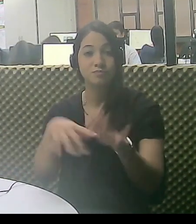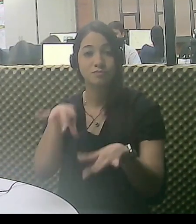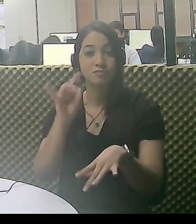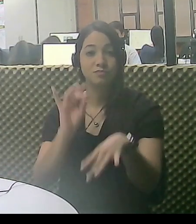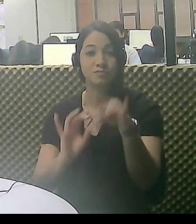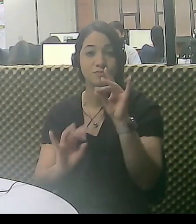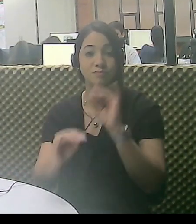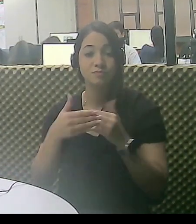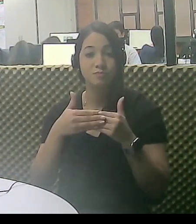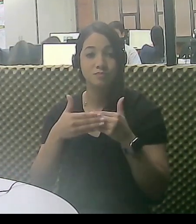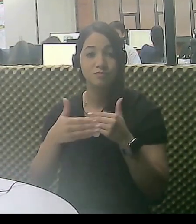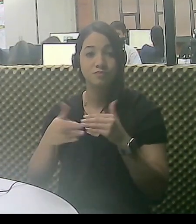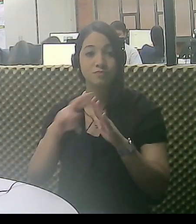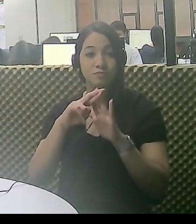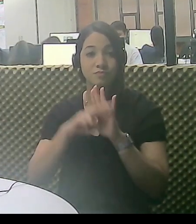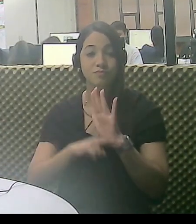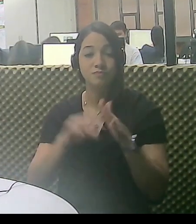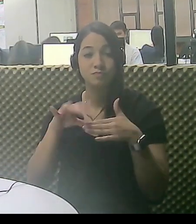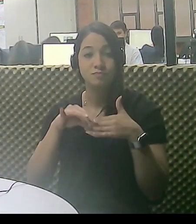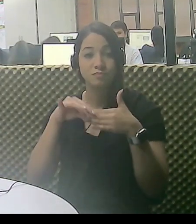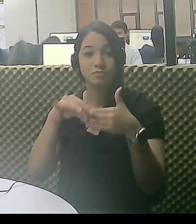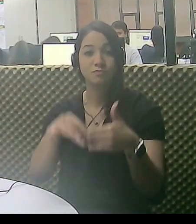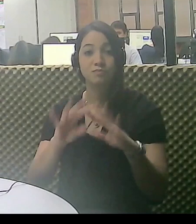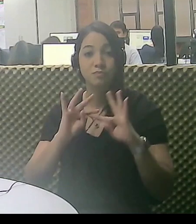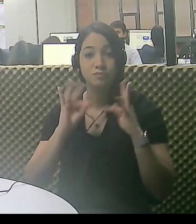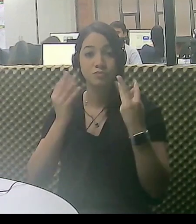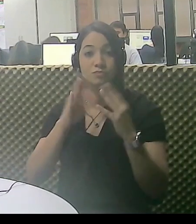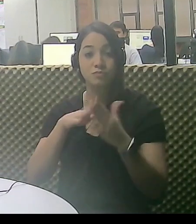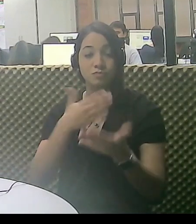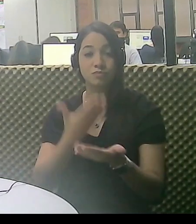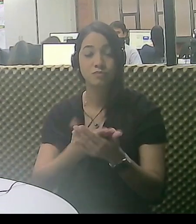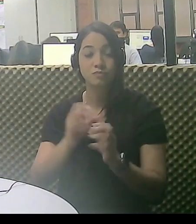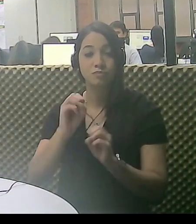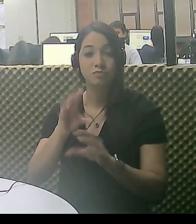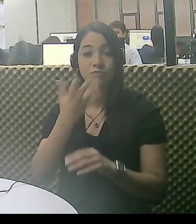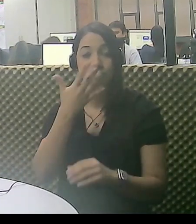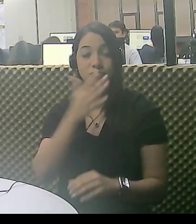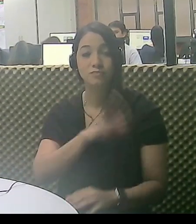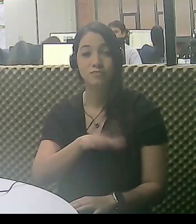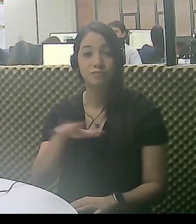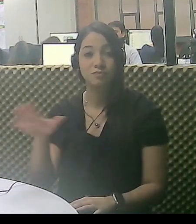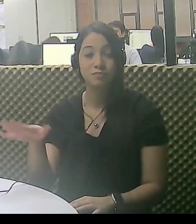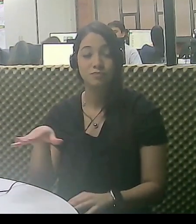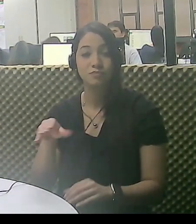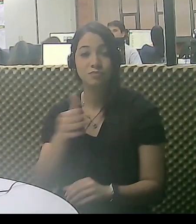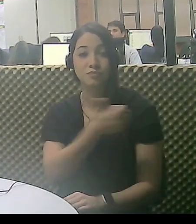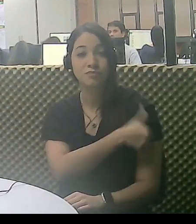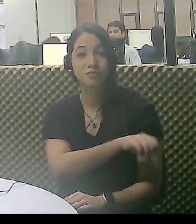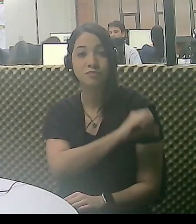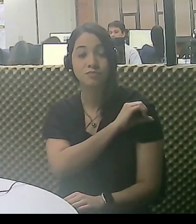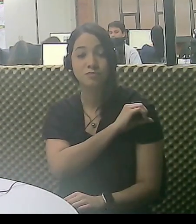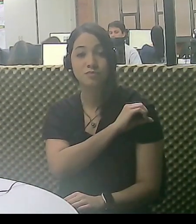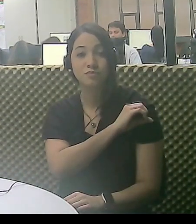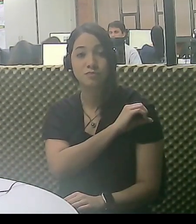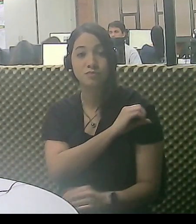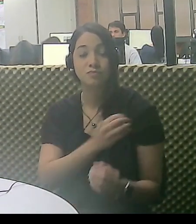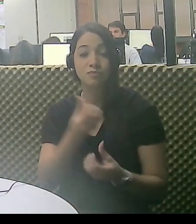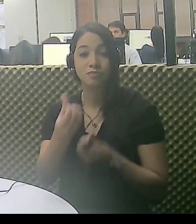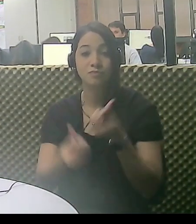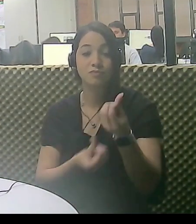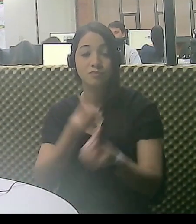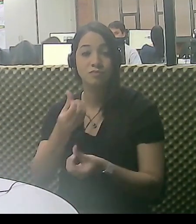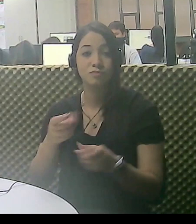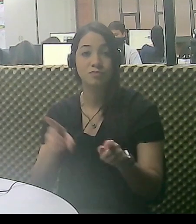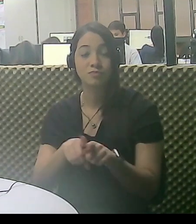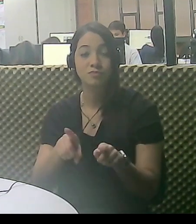selecionados a partir do regulamento encaminhado para todas as escolas de educação infantil, ensino fundamental, educação de jovens e